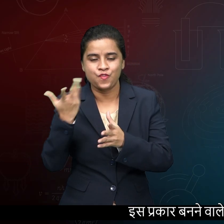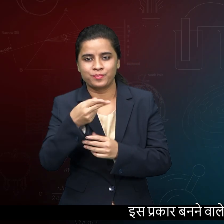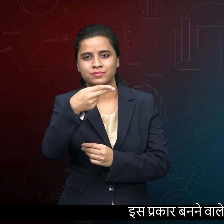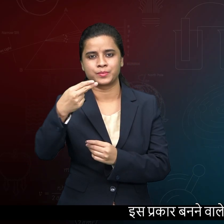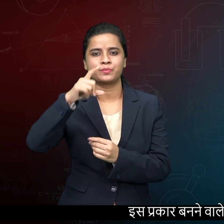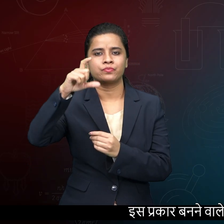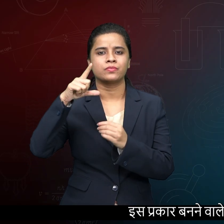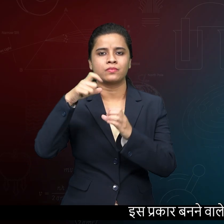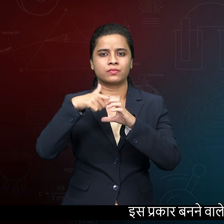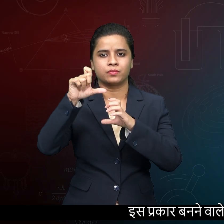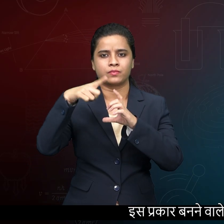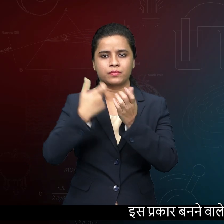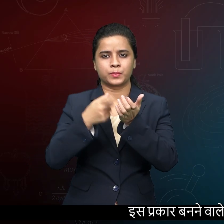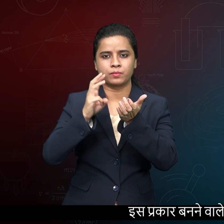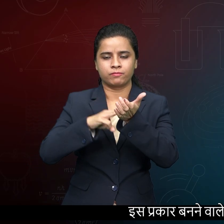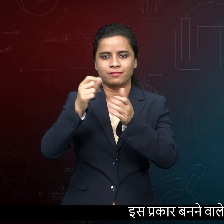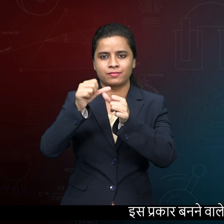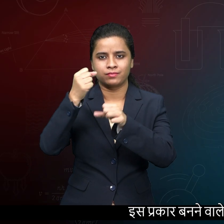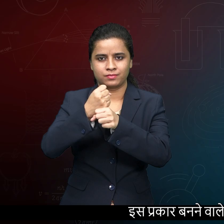को विद्युत चुंबक कहते हैं।